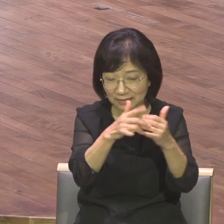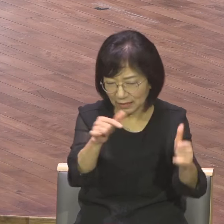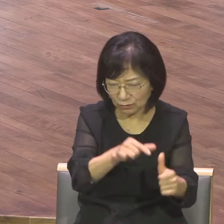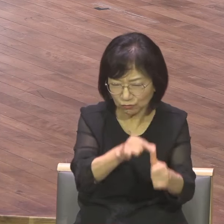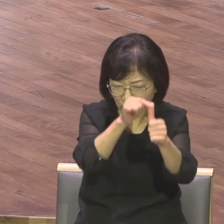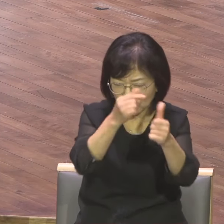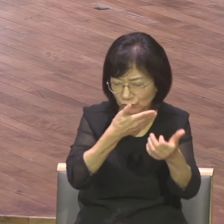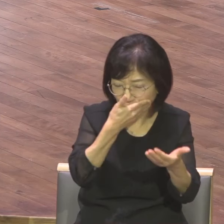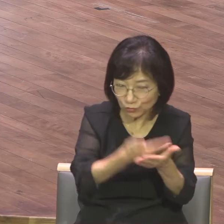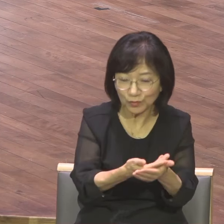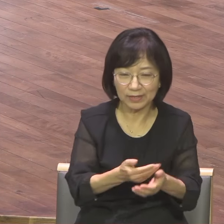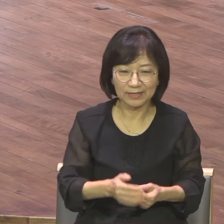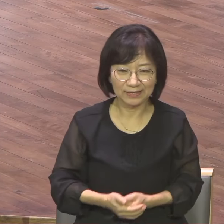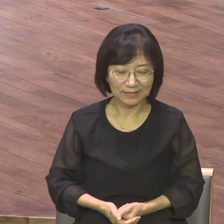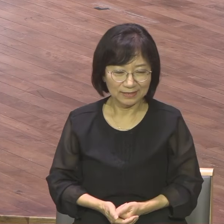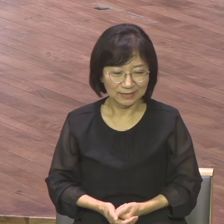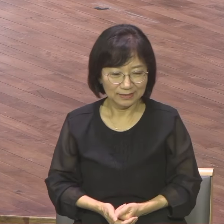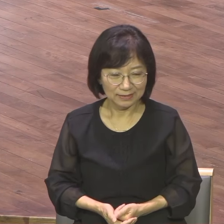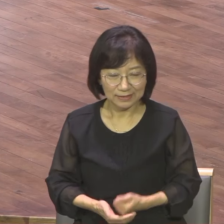거기는 양보가 있으면 안 돼.